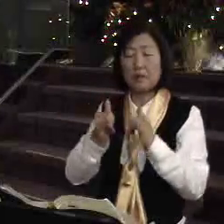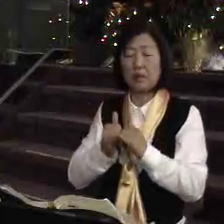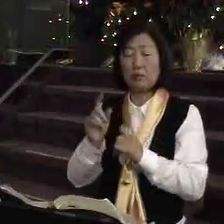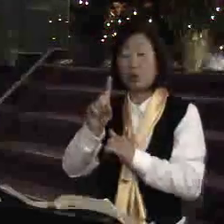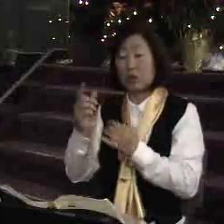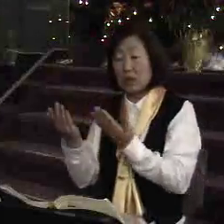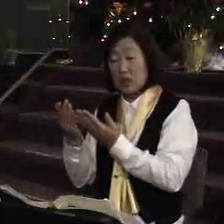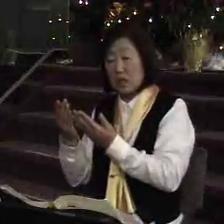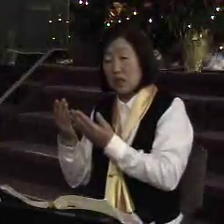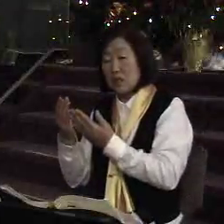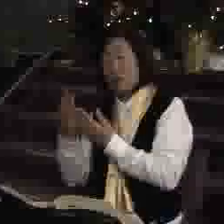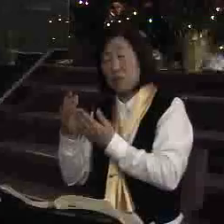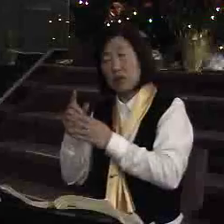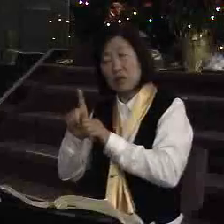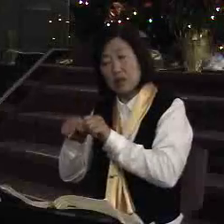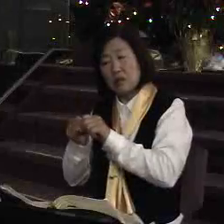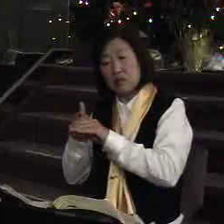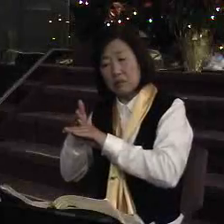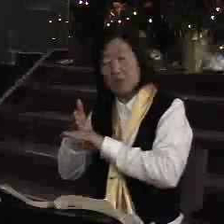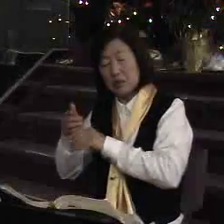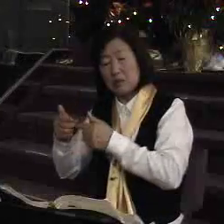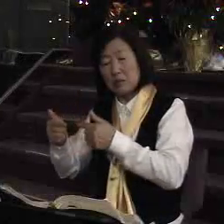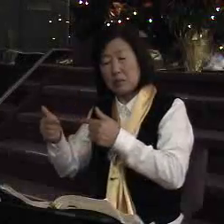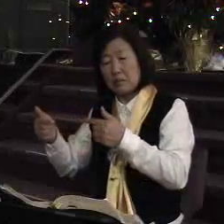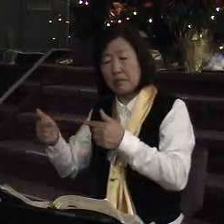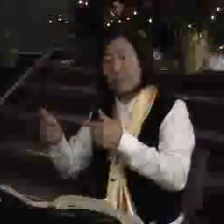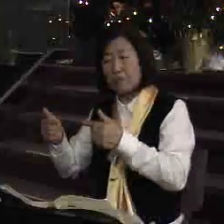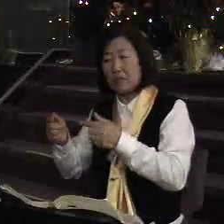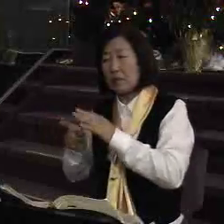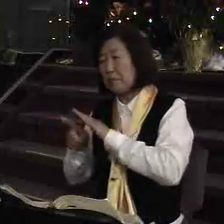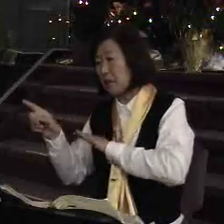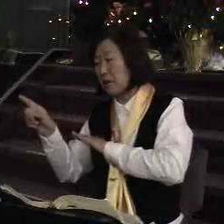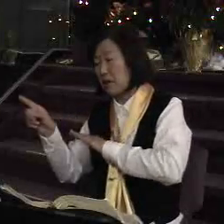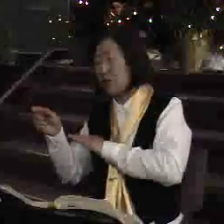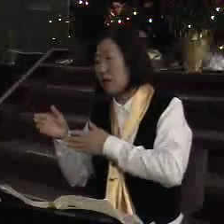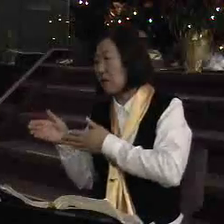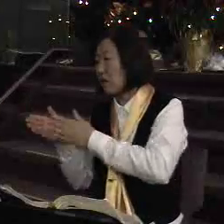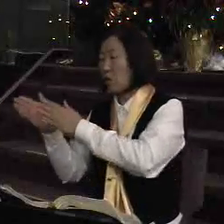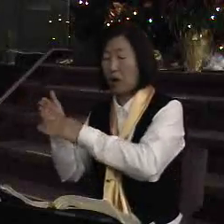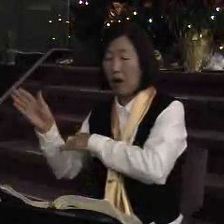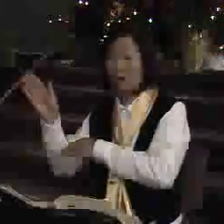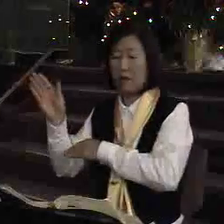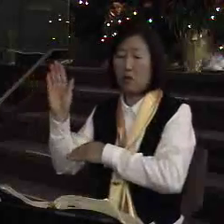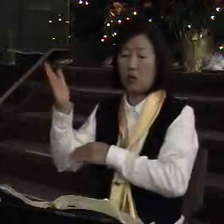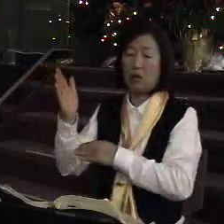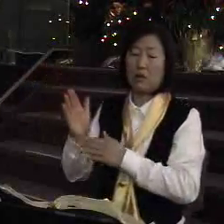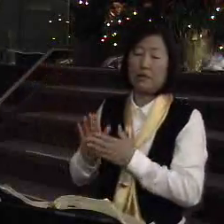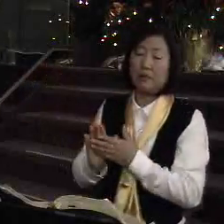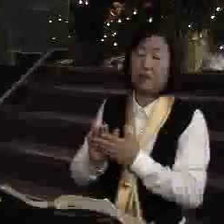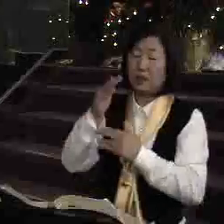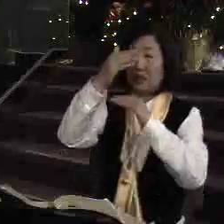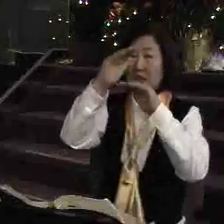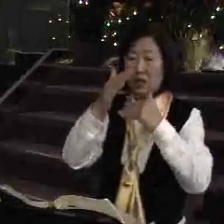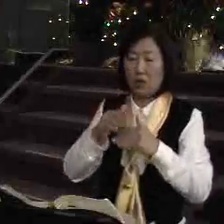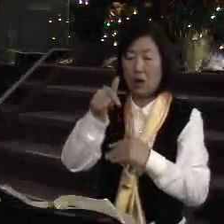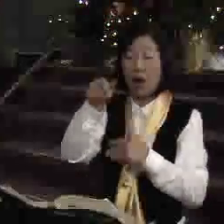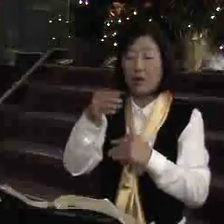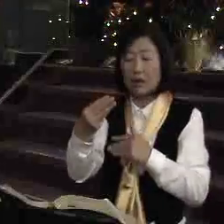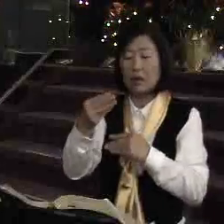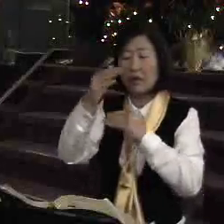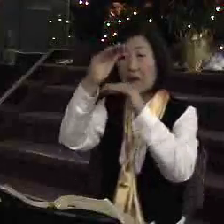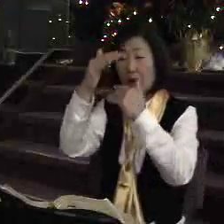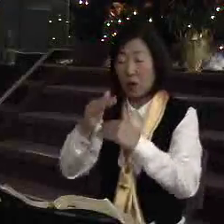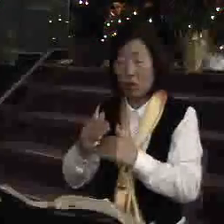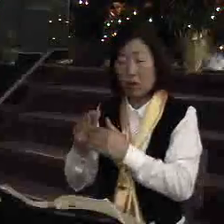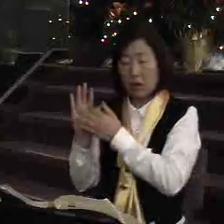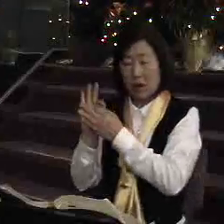무슨 일인지 시간이 지나면서 빗길로 갔다는 것입니다. 그 내용을 우리가 갈라디아서를 통해서